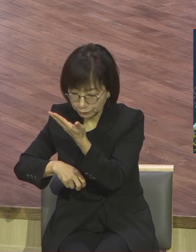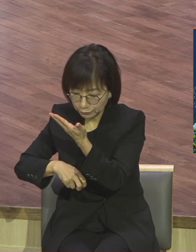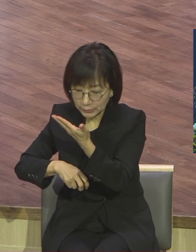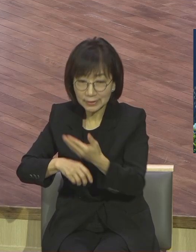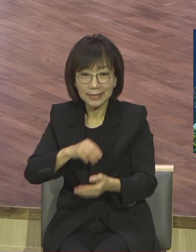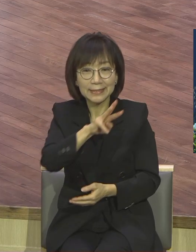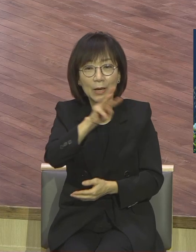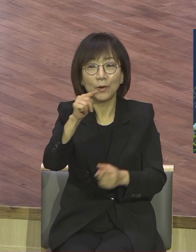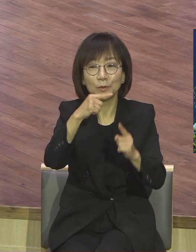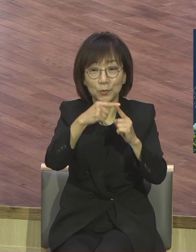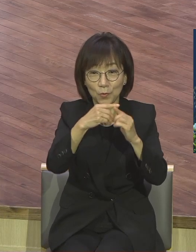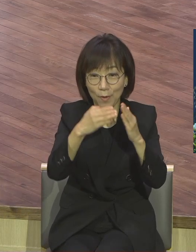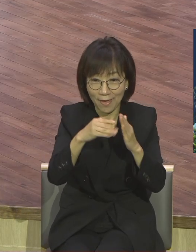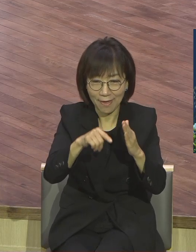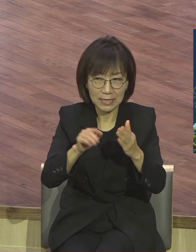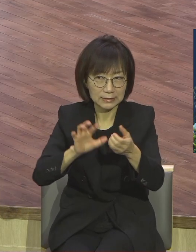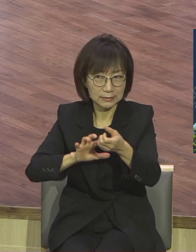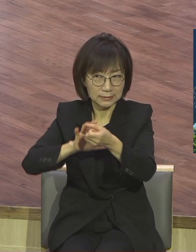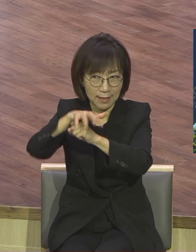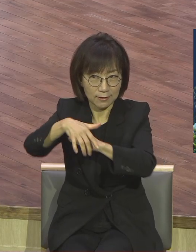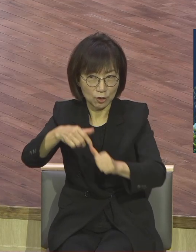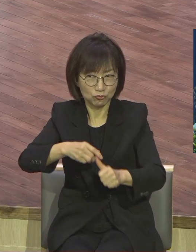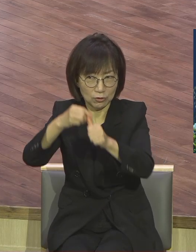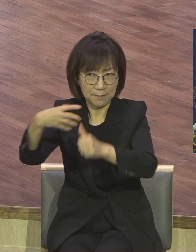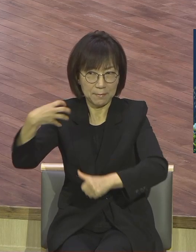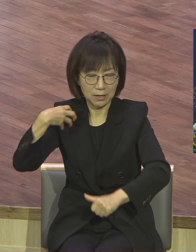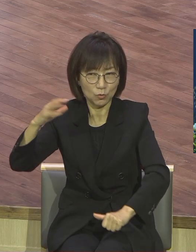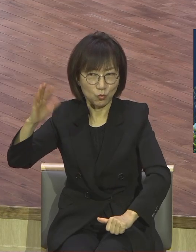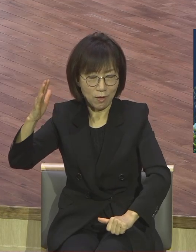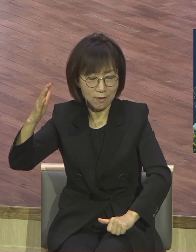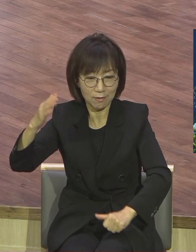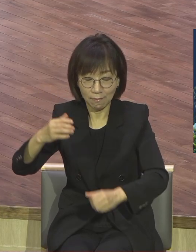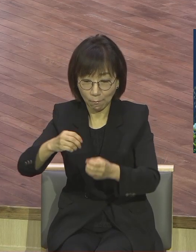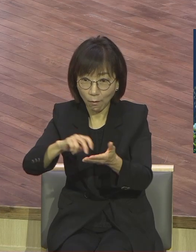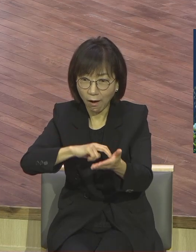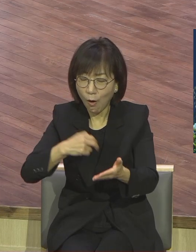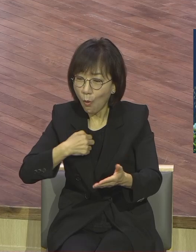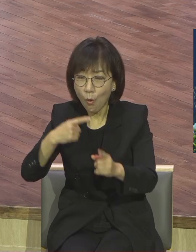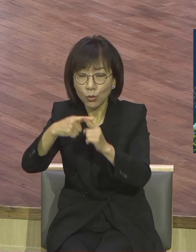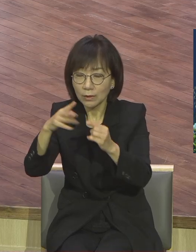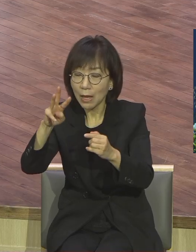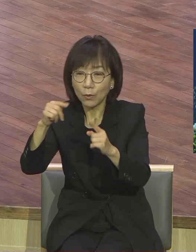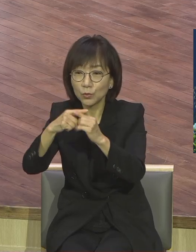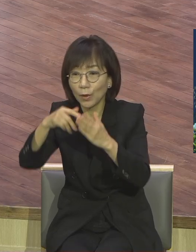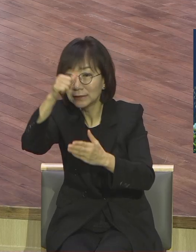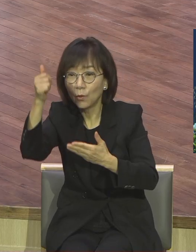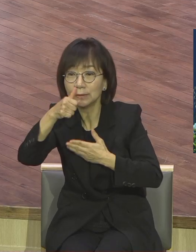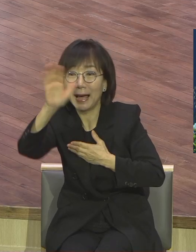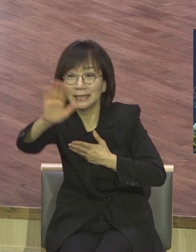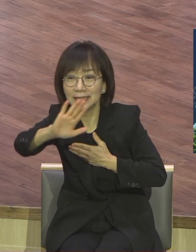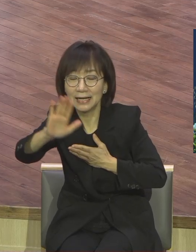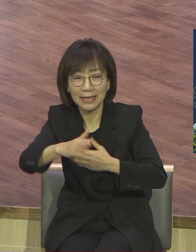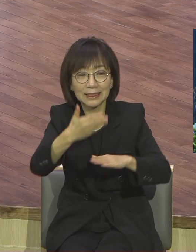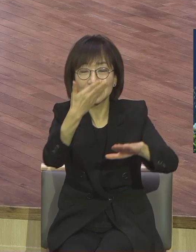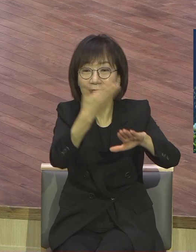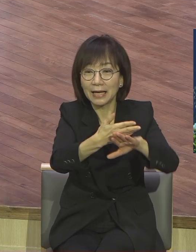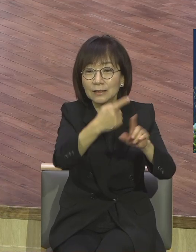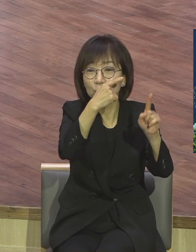플랫폼으로 쓰임 받을 줄 믿습니다. 우리 교인도 아니요, 우리 장로도 아닌데 그 정도로,